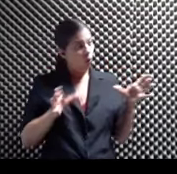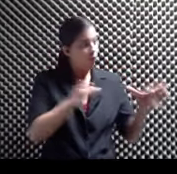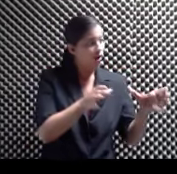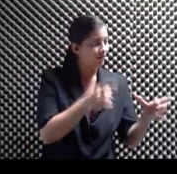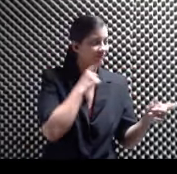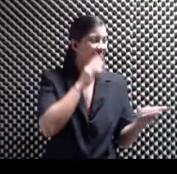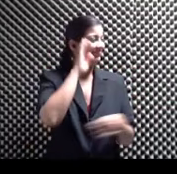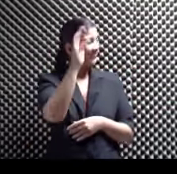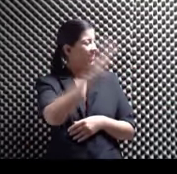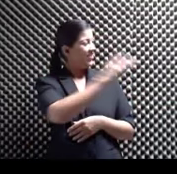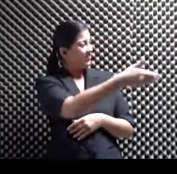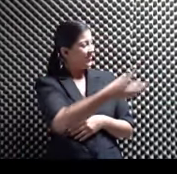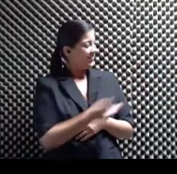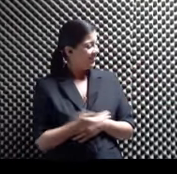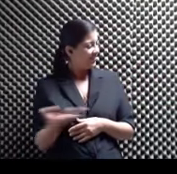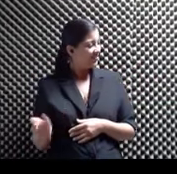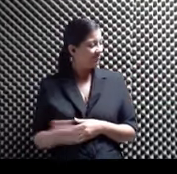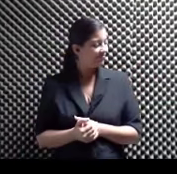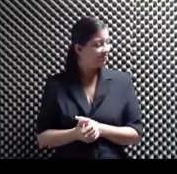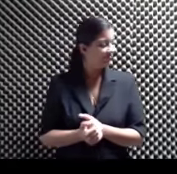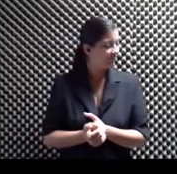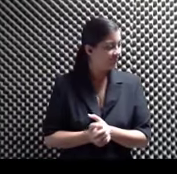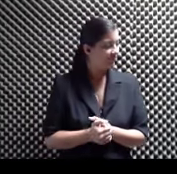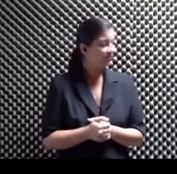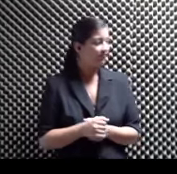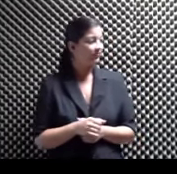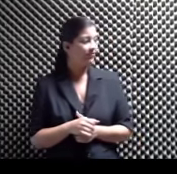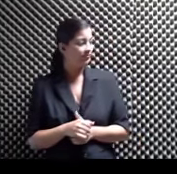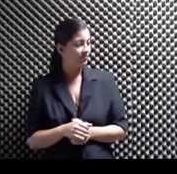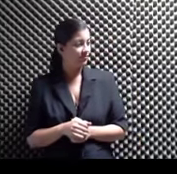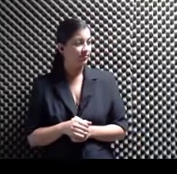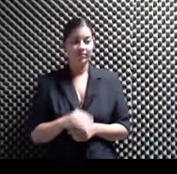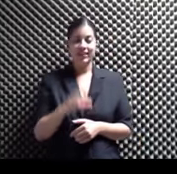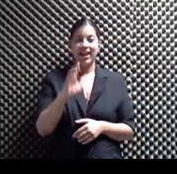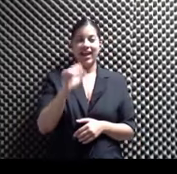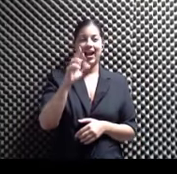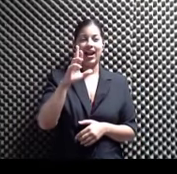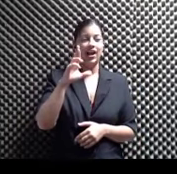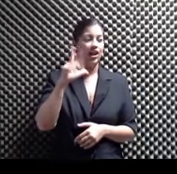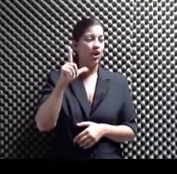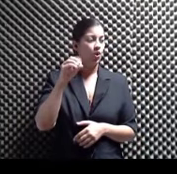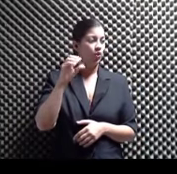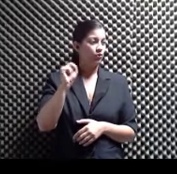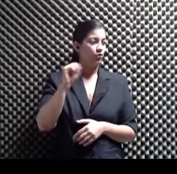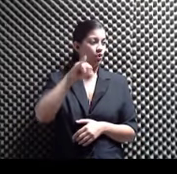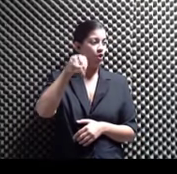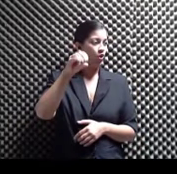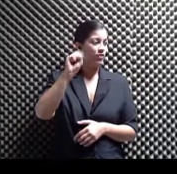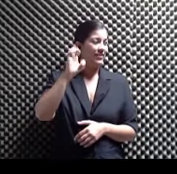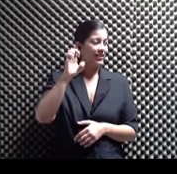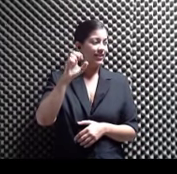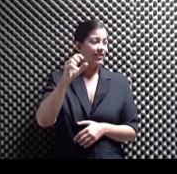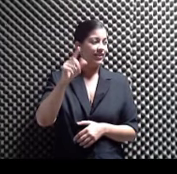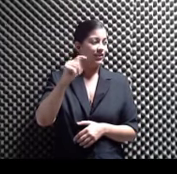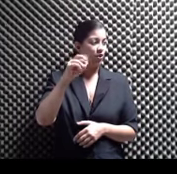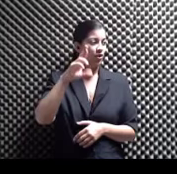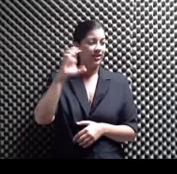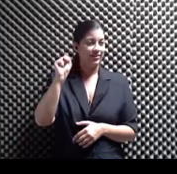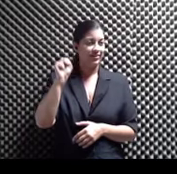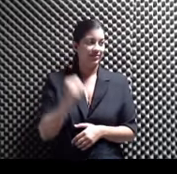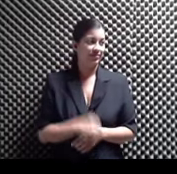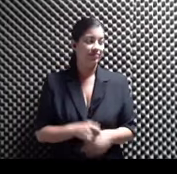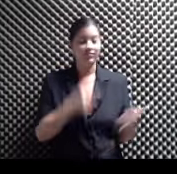Hola, bienvenido a Cafusión. Sí, ahora, tú Carlos sí te puedes pegar. Carlos José Torres, sí. Gandul. Alias. Alias Gandul, en